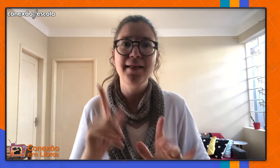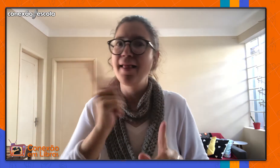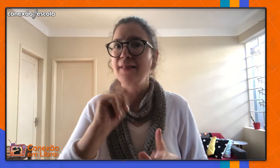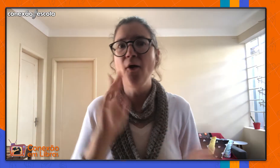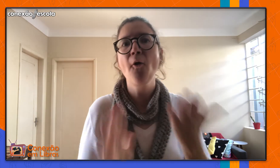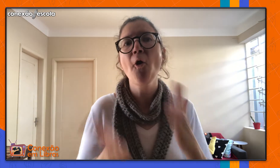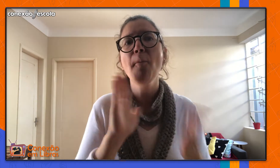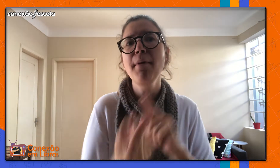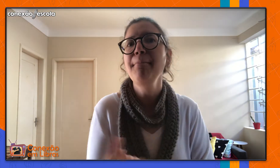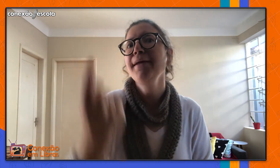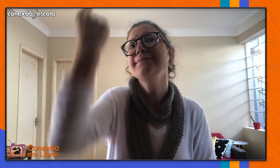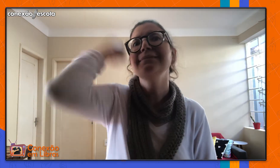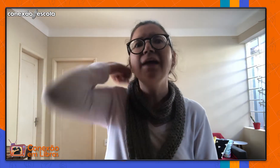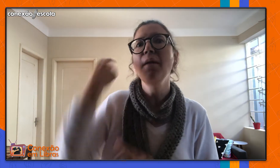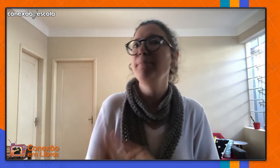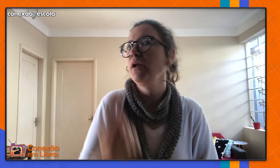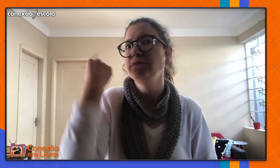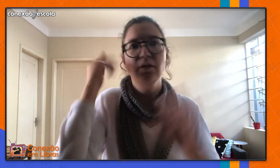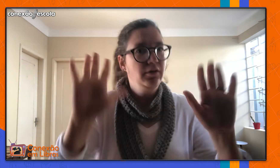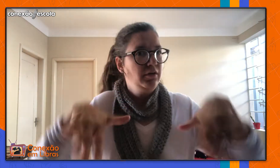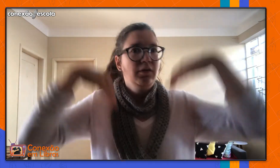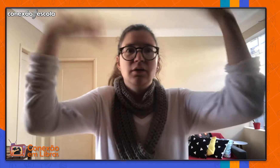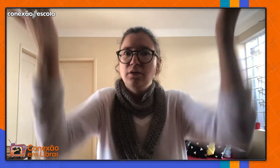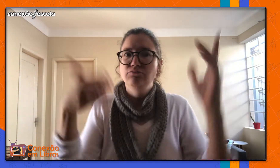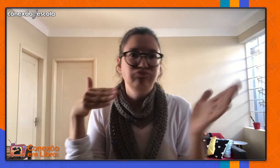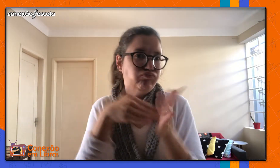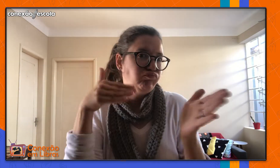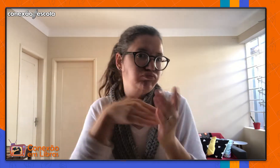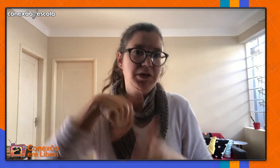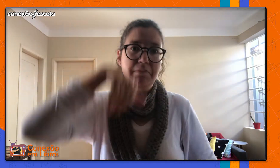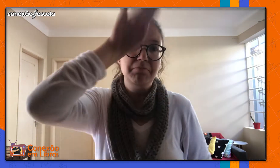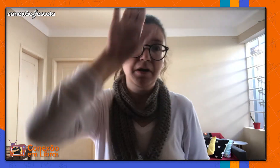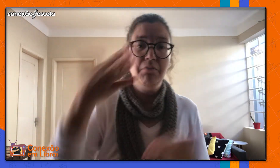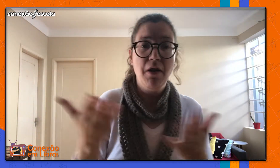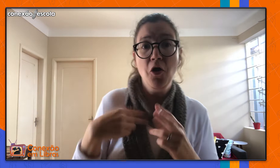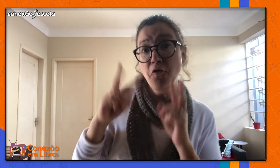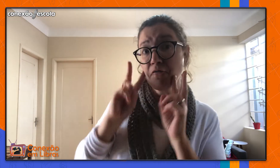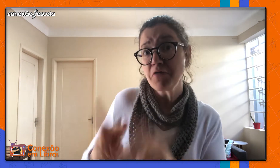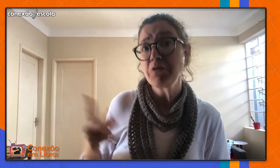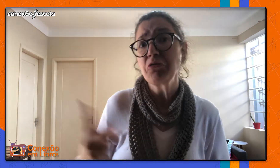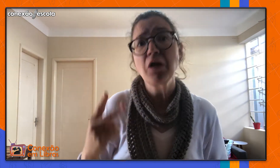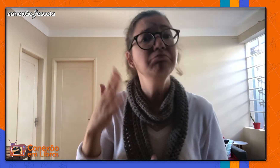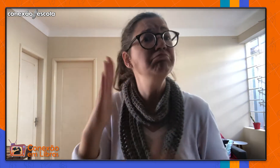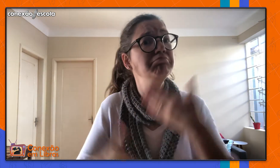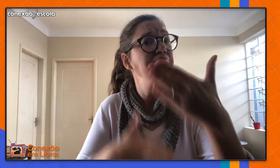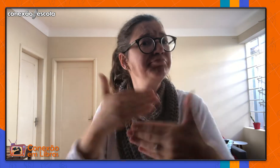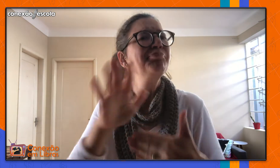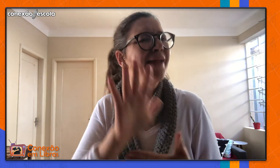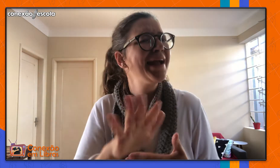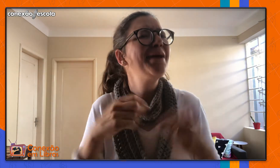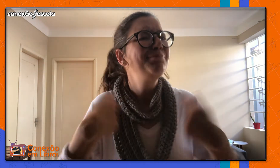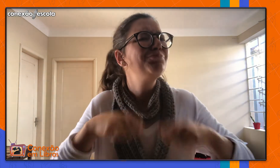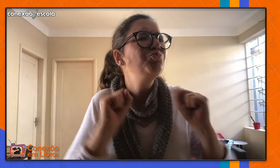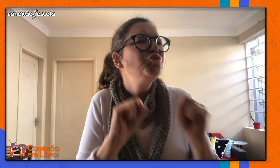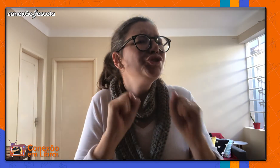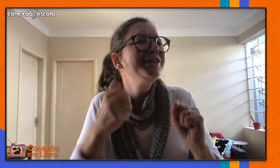elas. Mas não dá para comparar com o que eu passei. Eu tive muito mais limitações. E elas conseguem, sim,